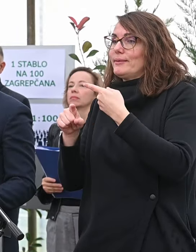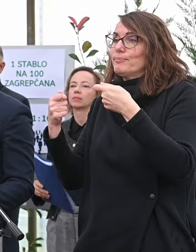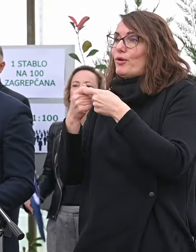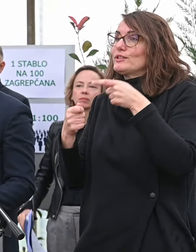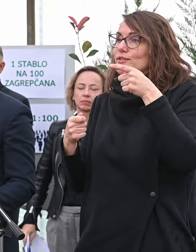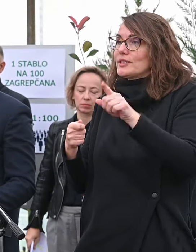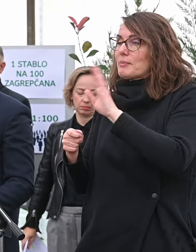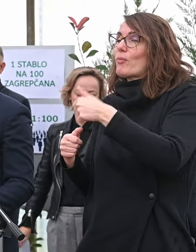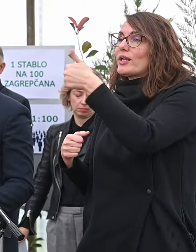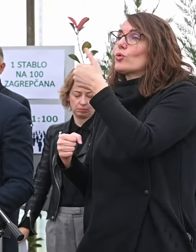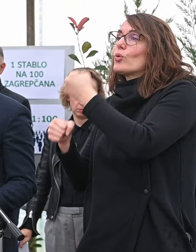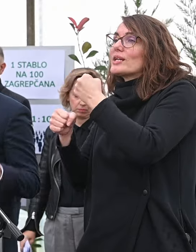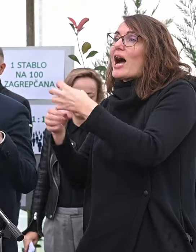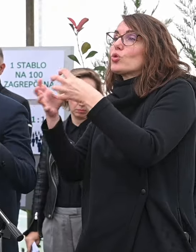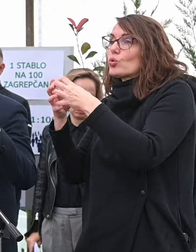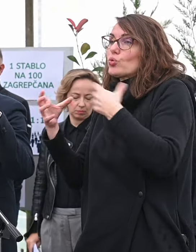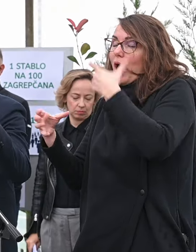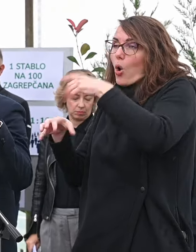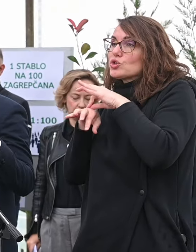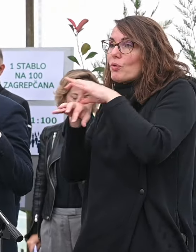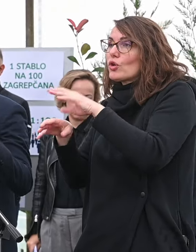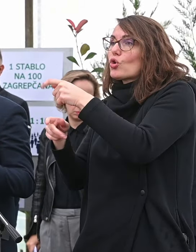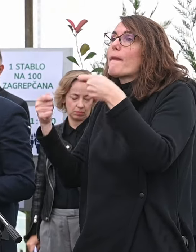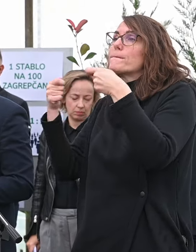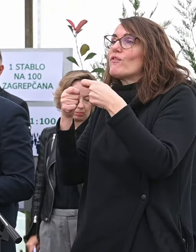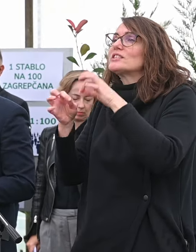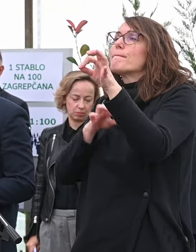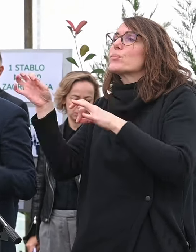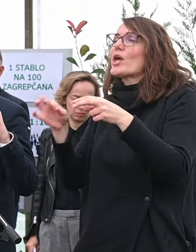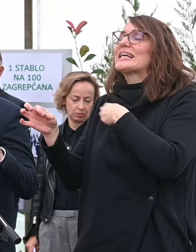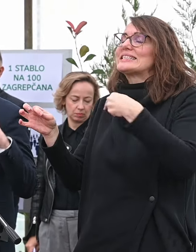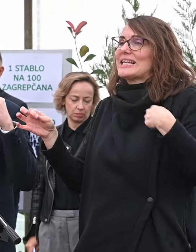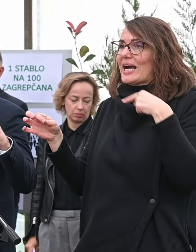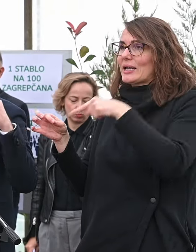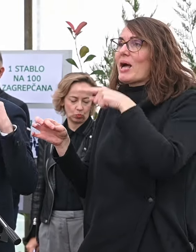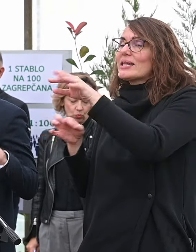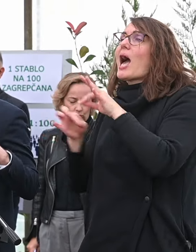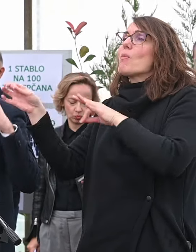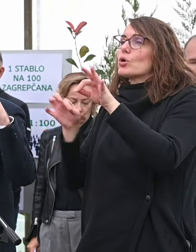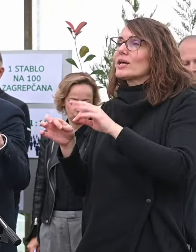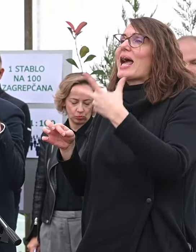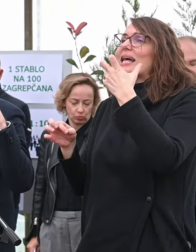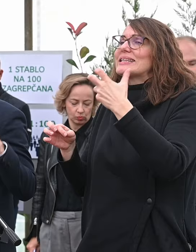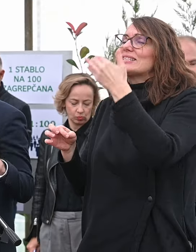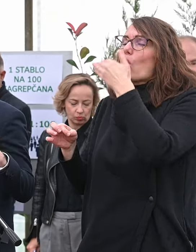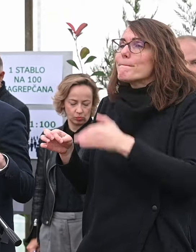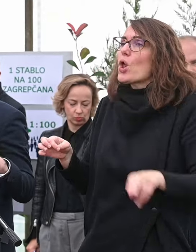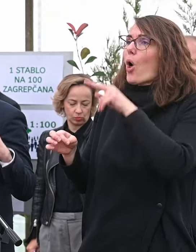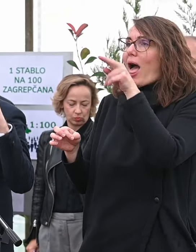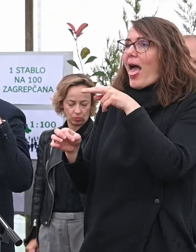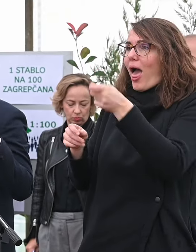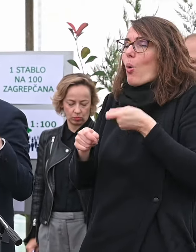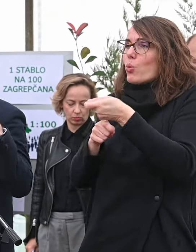na kojoj sam osnovao, koju isto tako osobno vodim, je vezana za takozvani projekt Zagreb. Projekt Zagreb je preko 300 milijuna eura